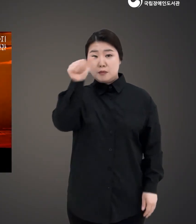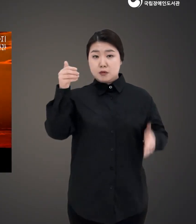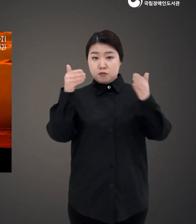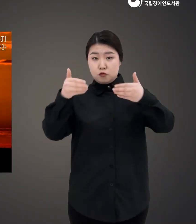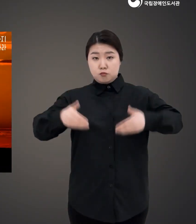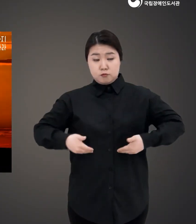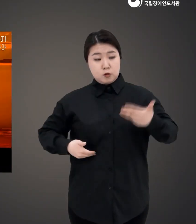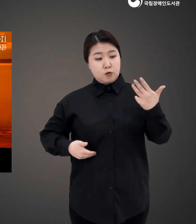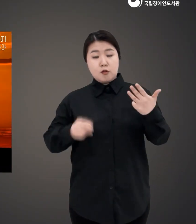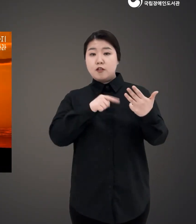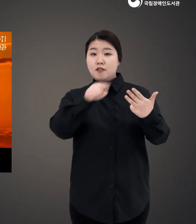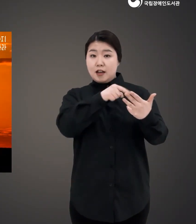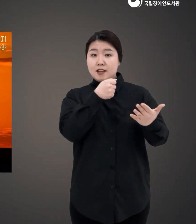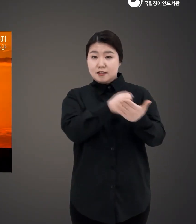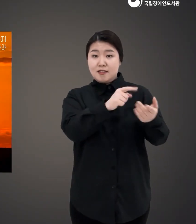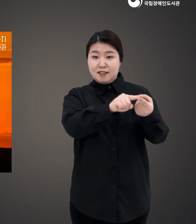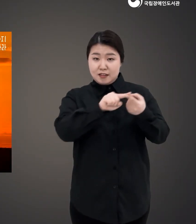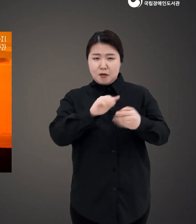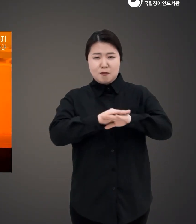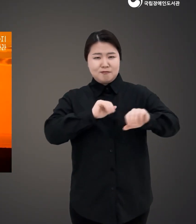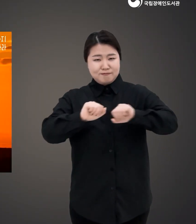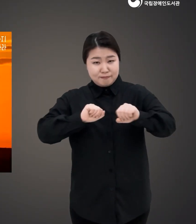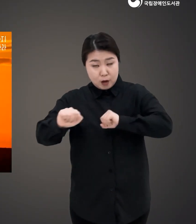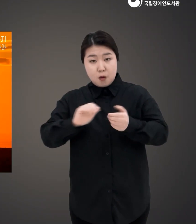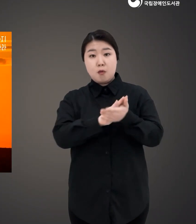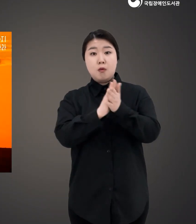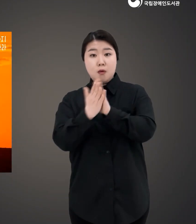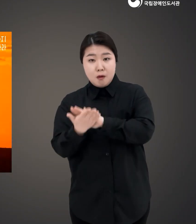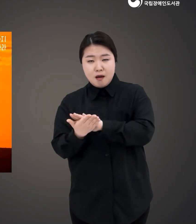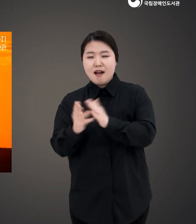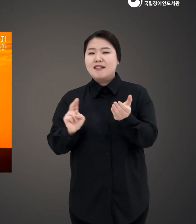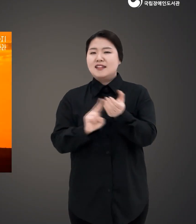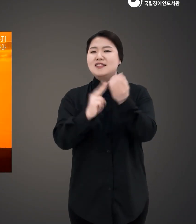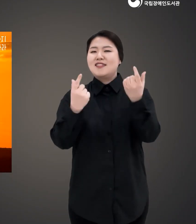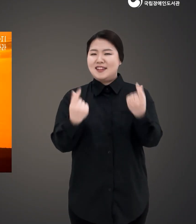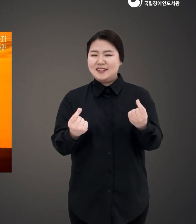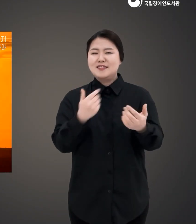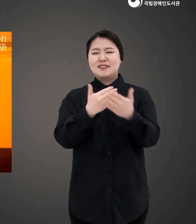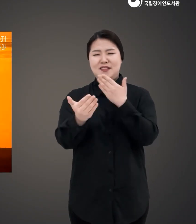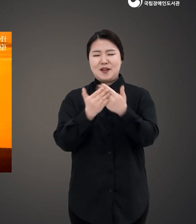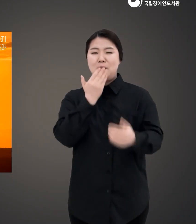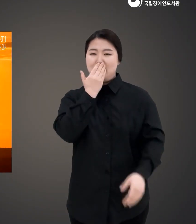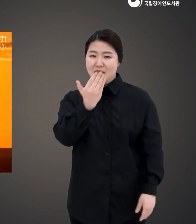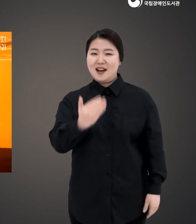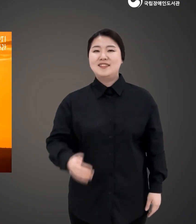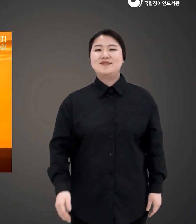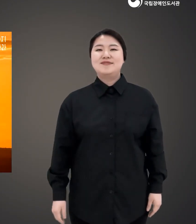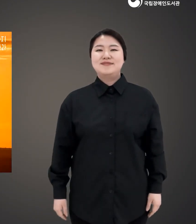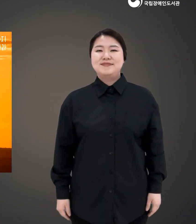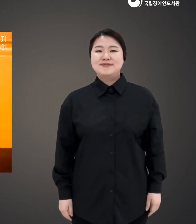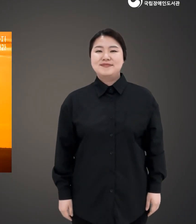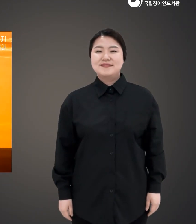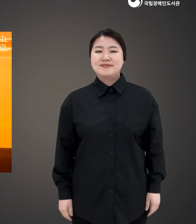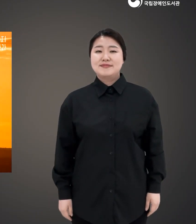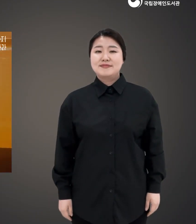인생에서 집중해야 할 8가지를 정하고 실천한다면 기적 같은 변화를 경험할 것이다.